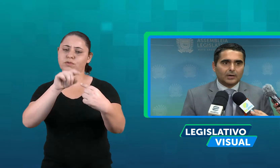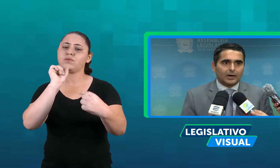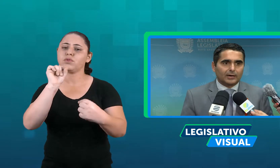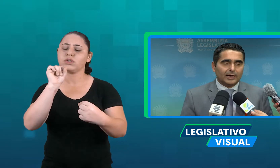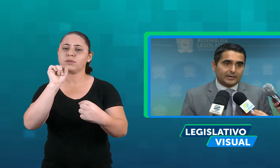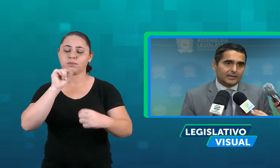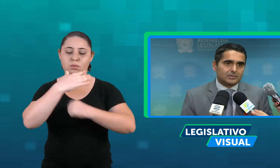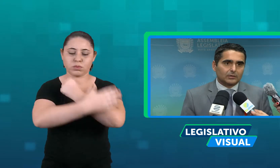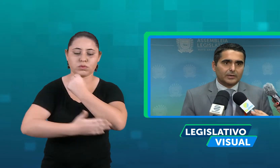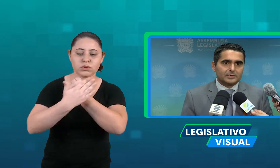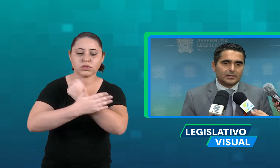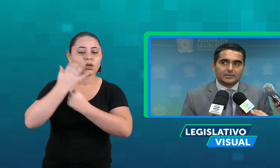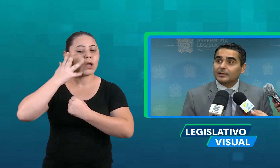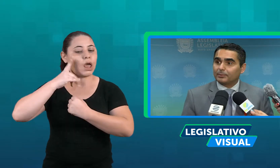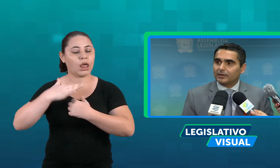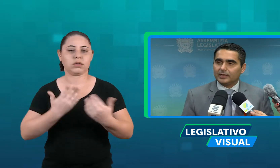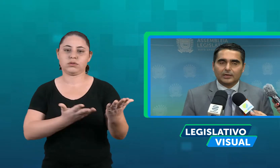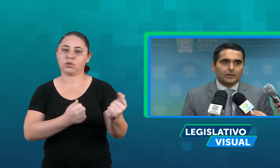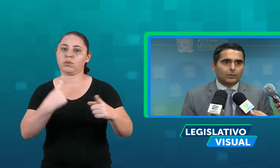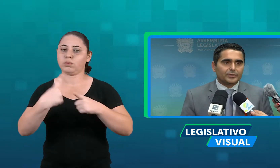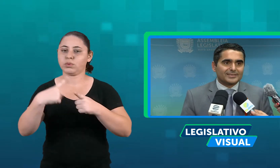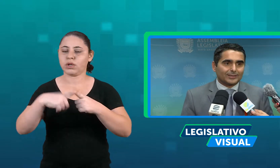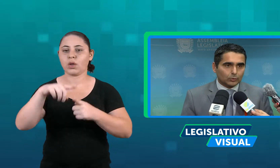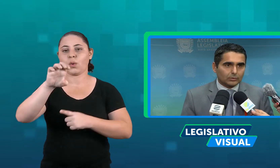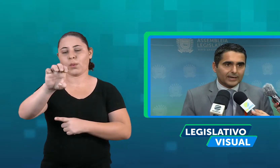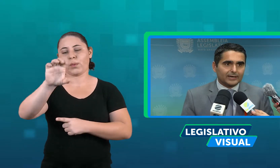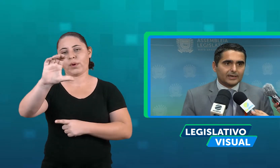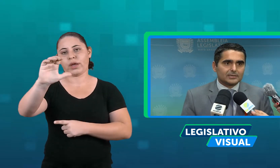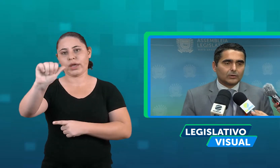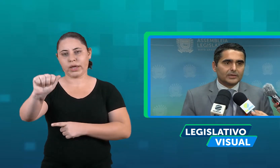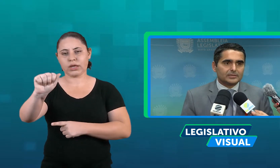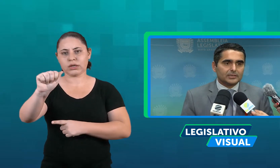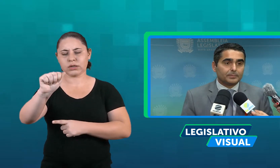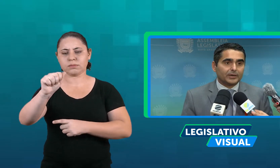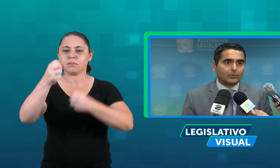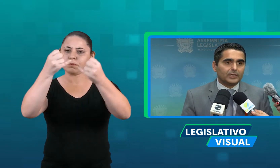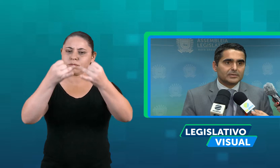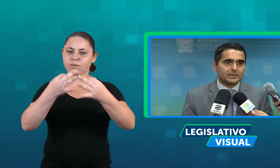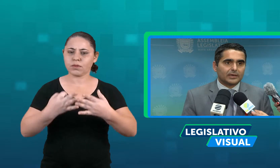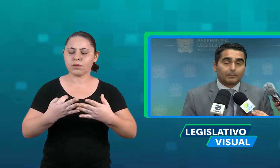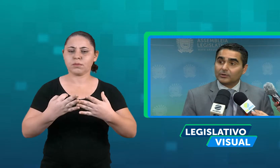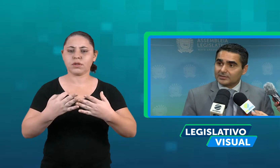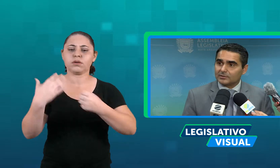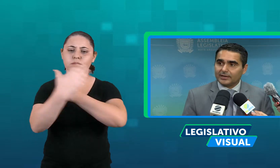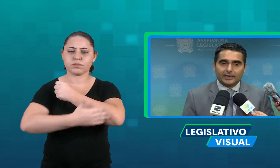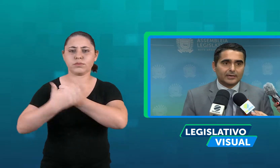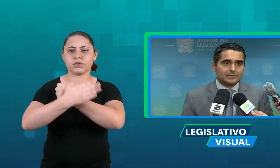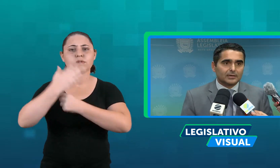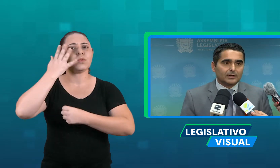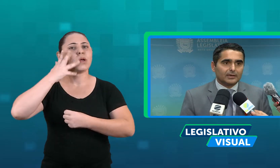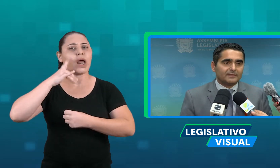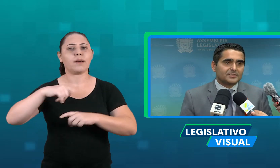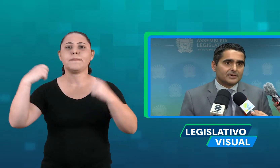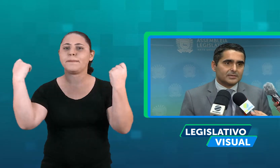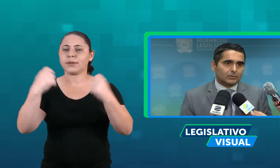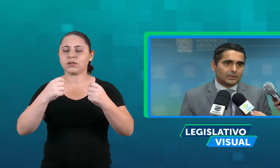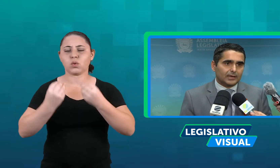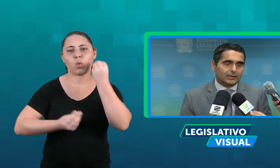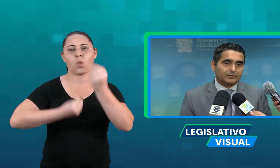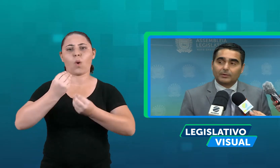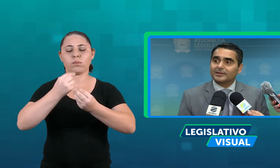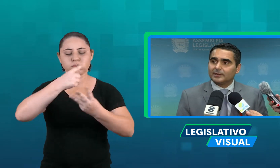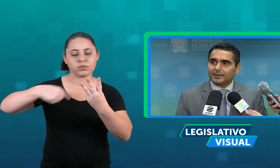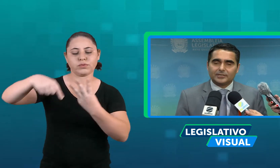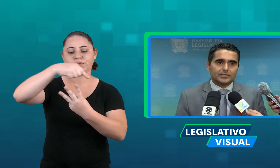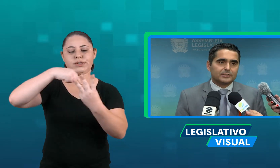proteção à criança e adolescente. Até porque o Estatuto da Criança e Adolescente preconiza que a proteção à criança deve ser